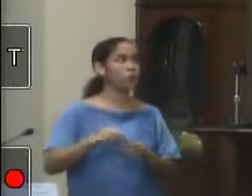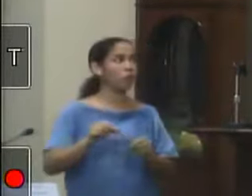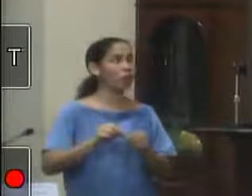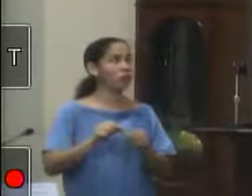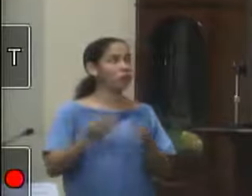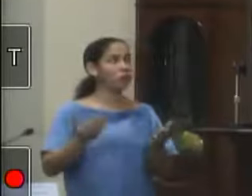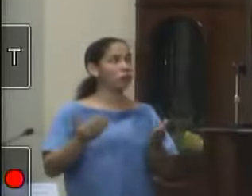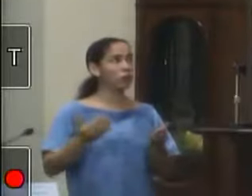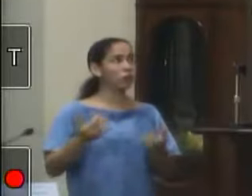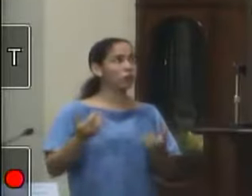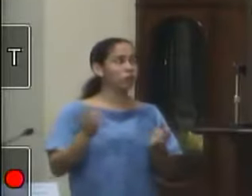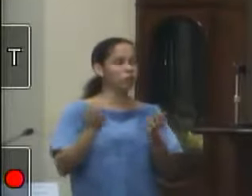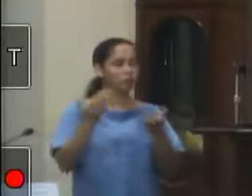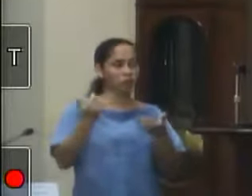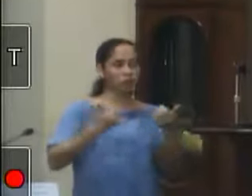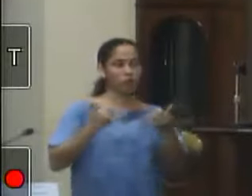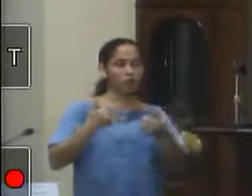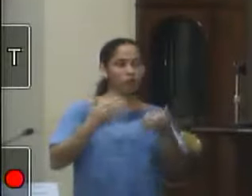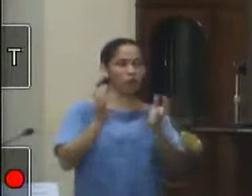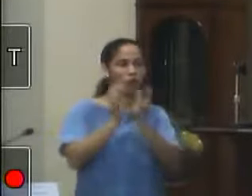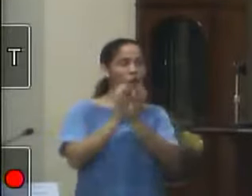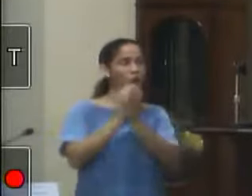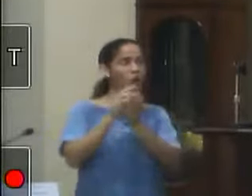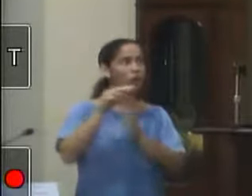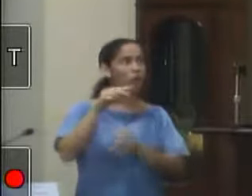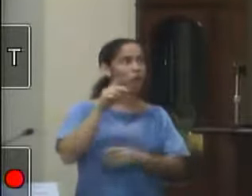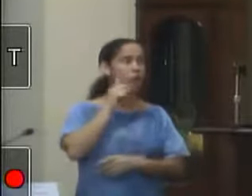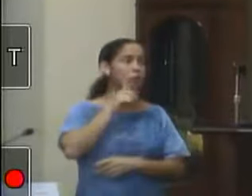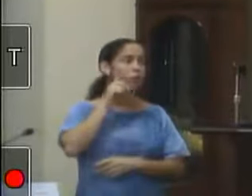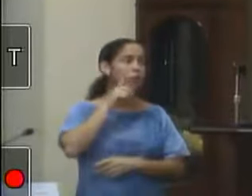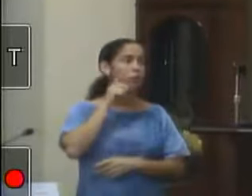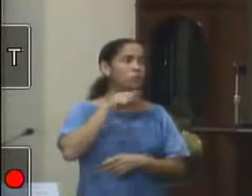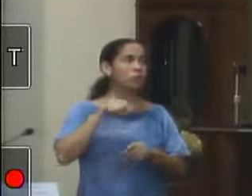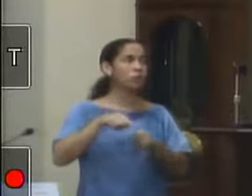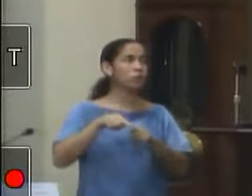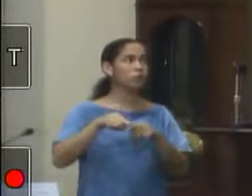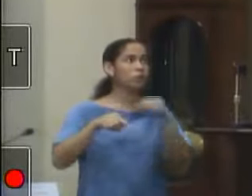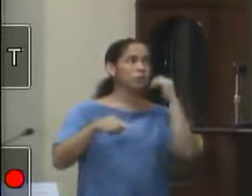hoje a gente recebeu um grupo de norte-americanos, pessoas vindas dos Estados Unidos lá